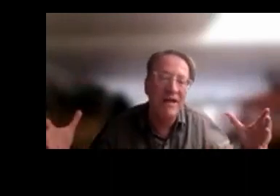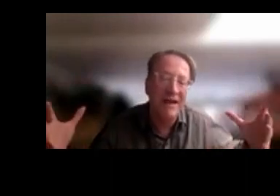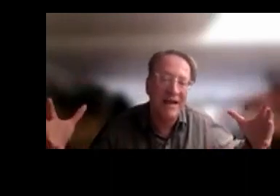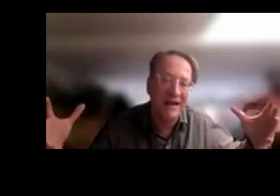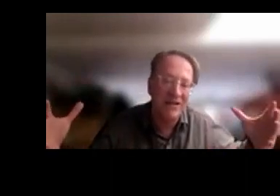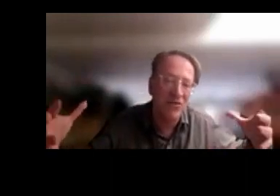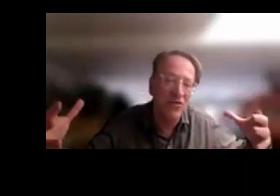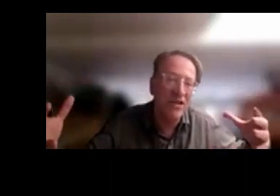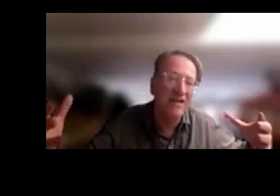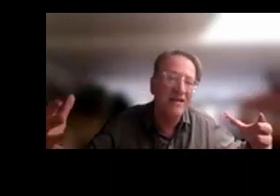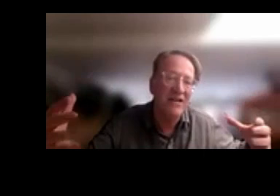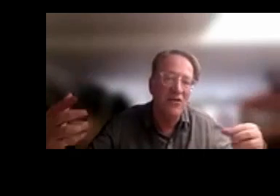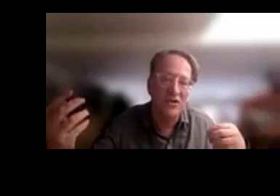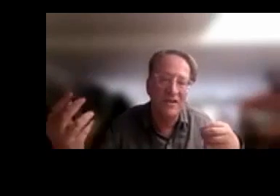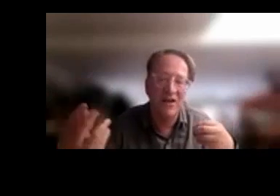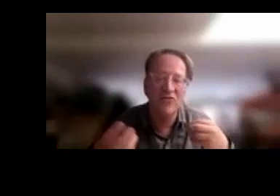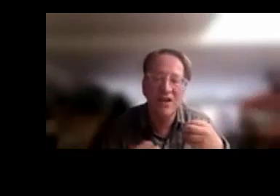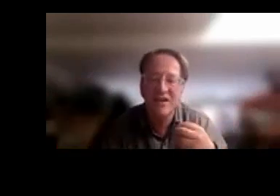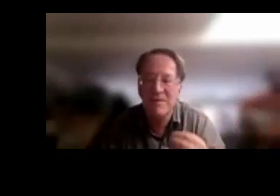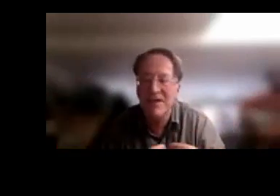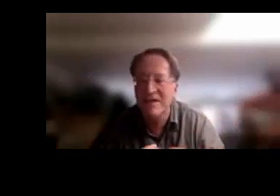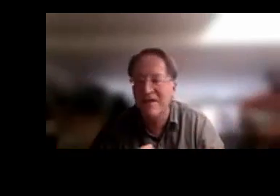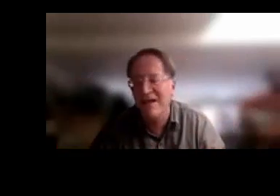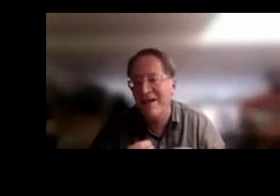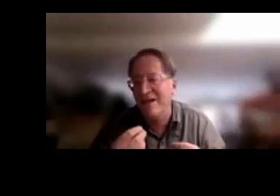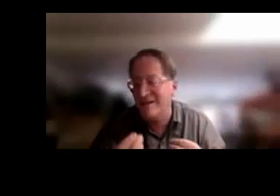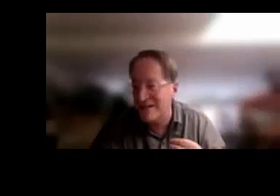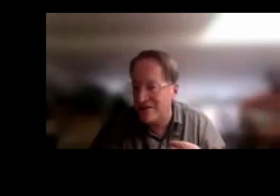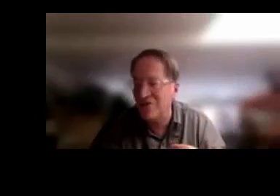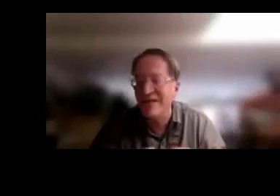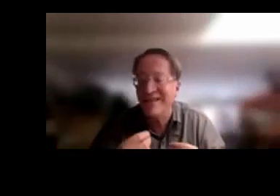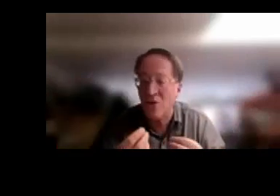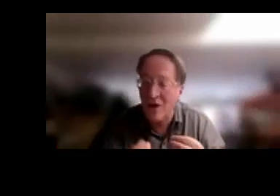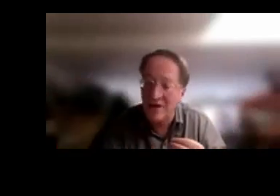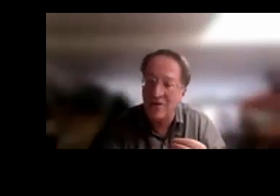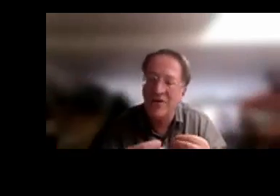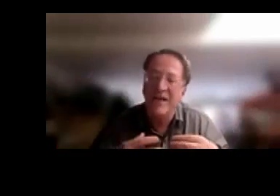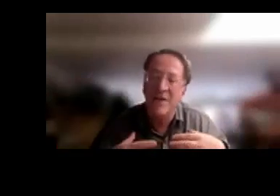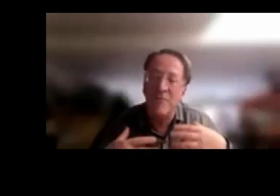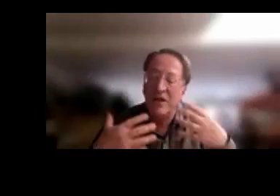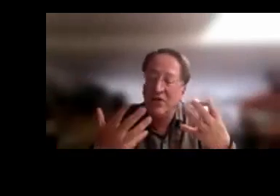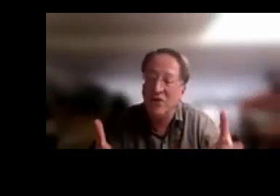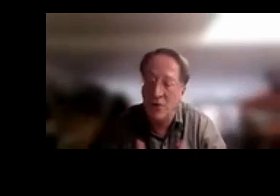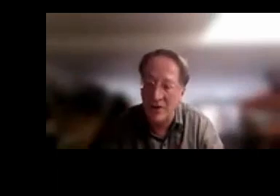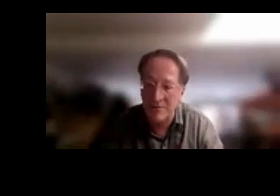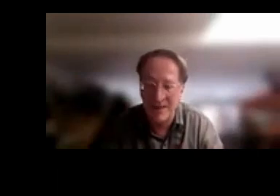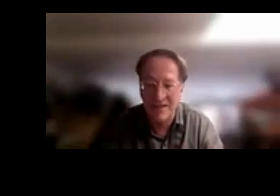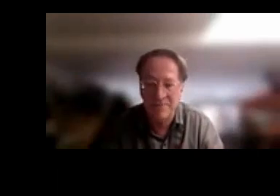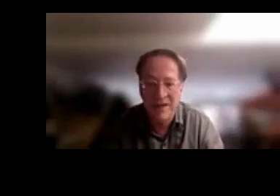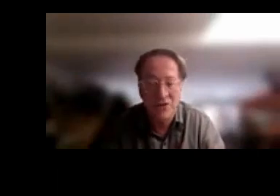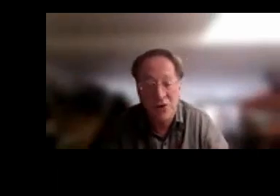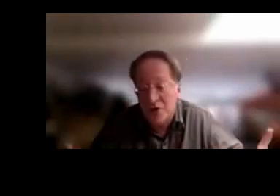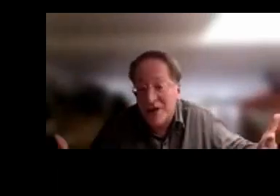ver que las comunidades nos están constantemente enriqueciendo, interrogando y poniendo nuevas